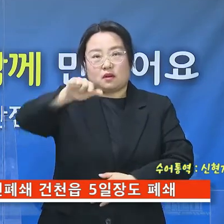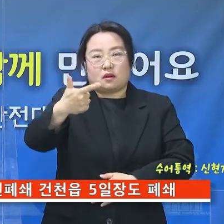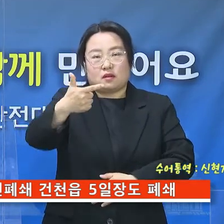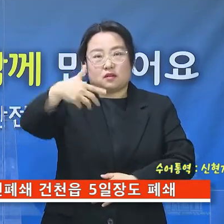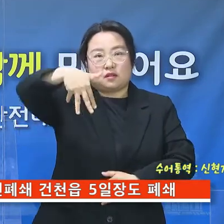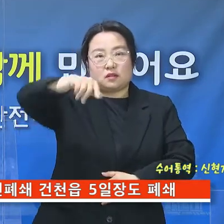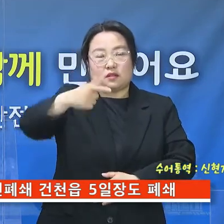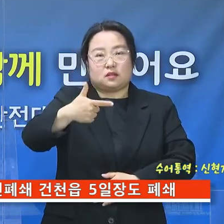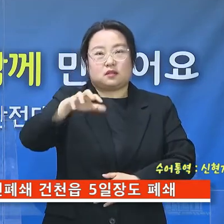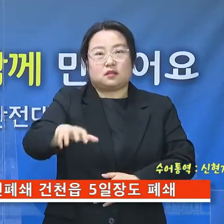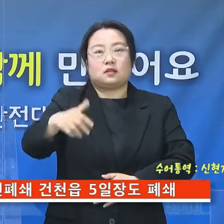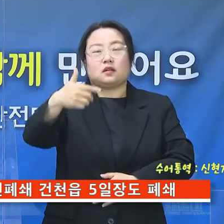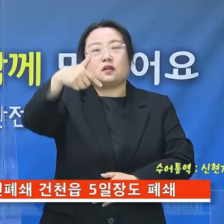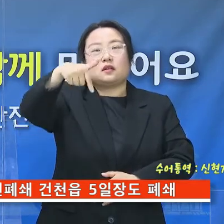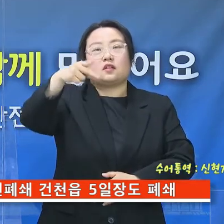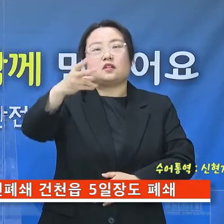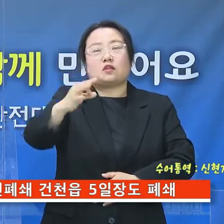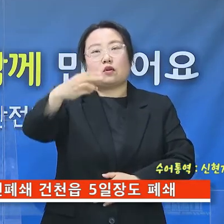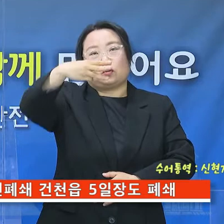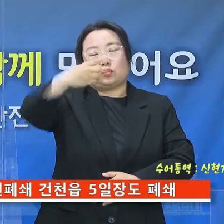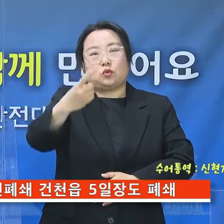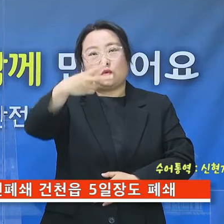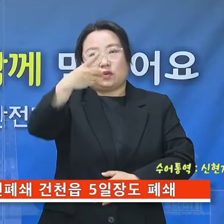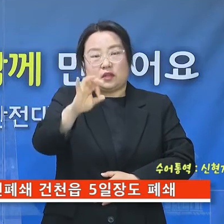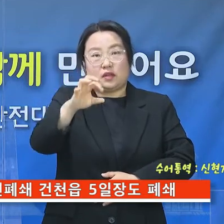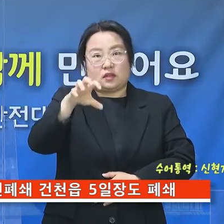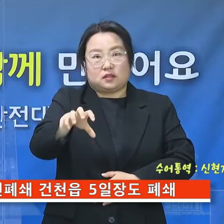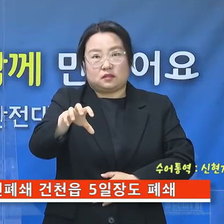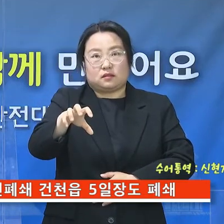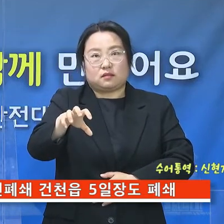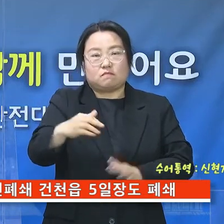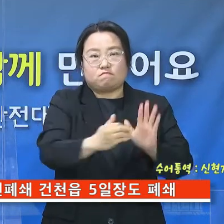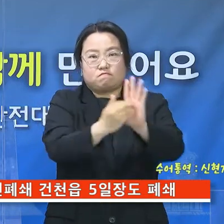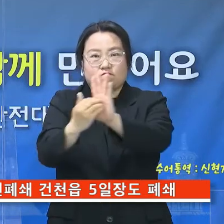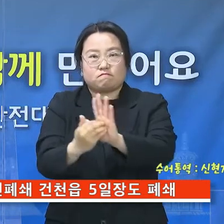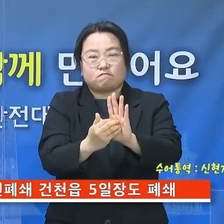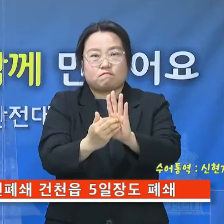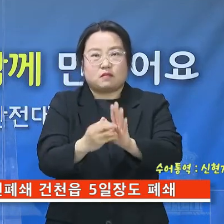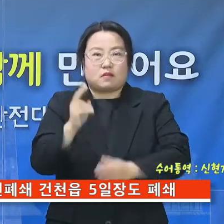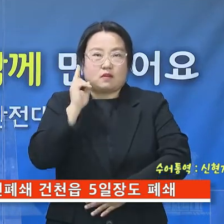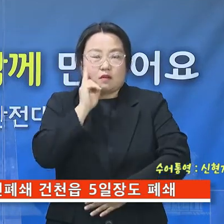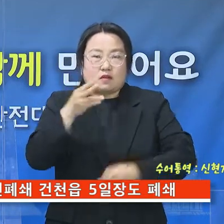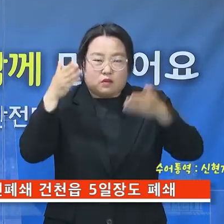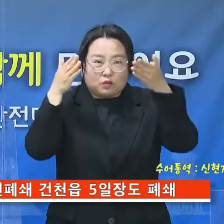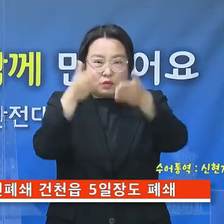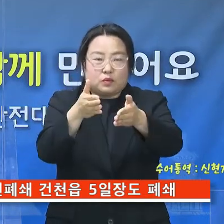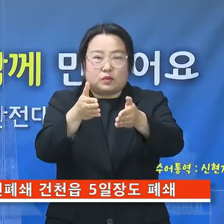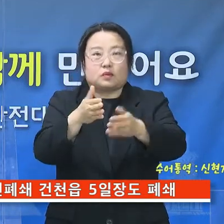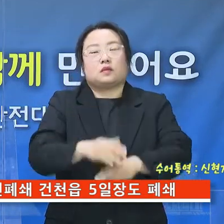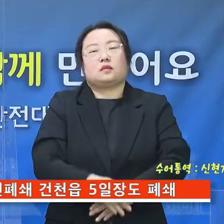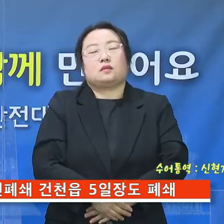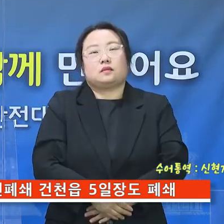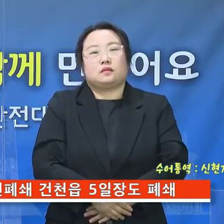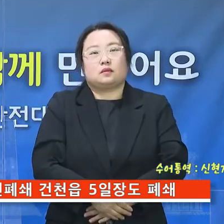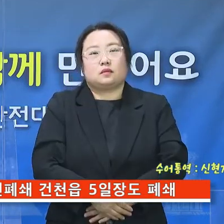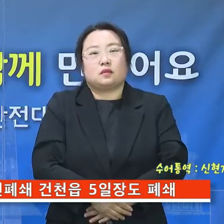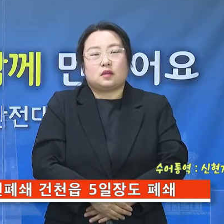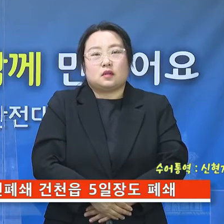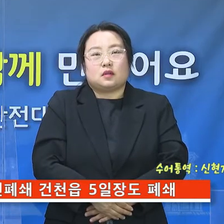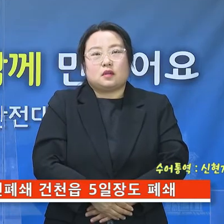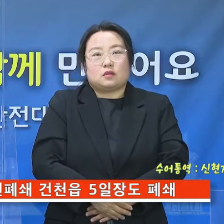말씀드린대로 강력한 박력 처치 진행 중에 있습니다 모든 관내 경로당 은 앞서 브리핑